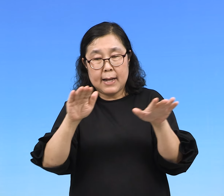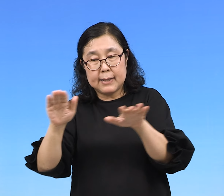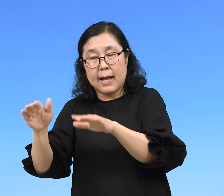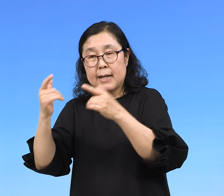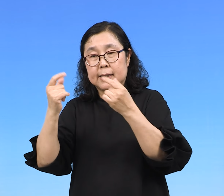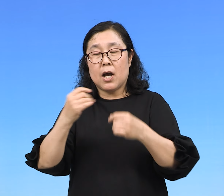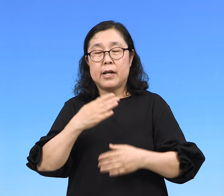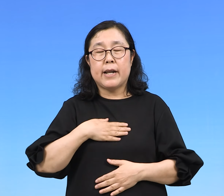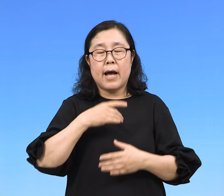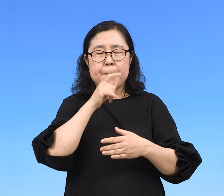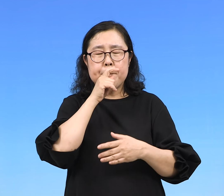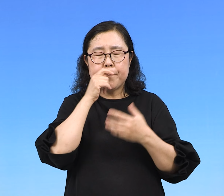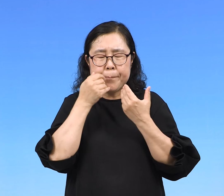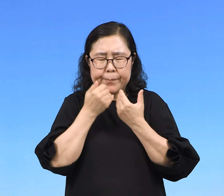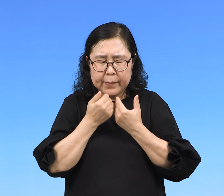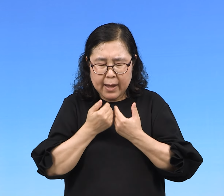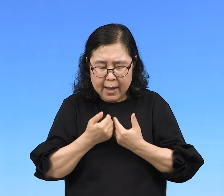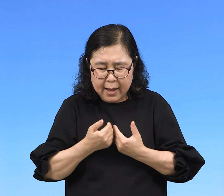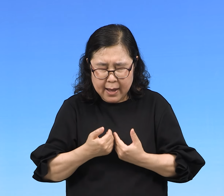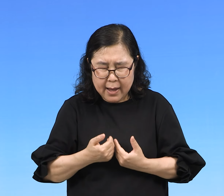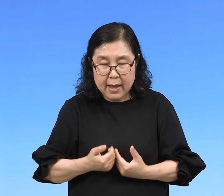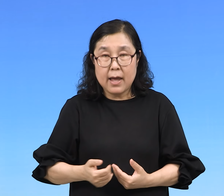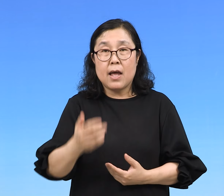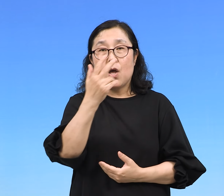나를 잠잠케 해.